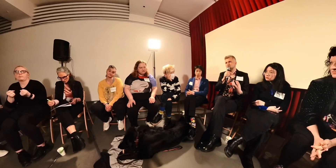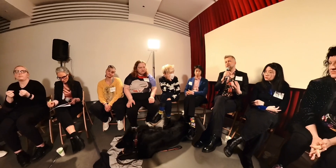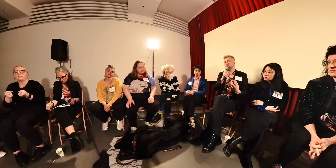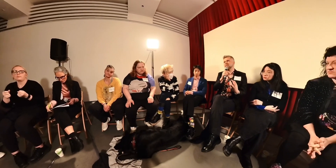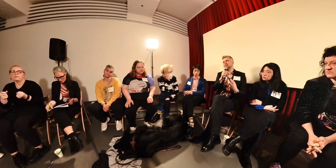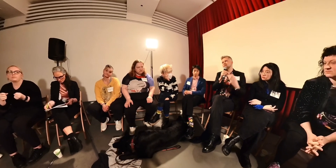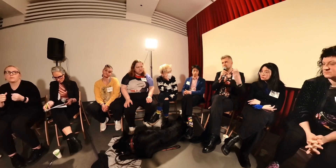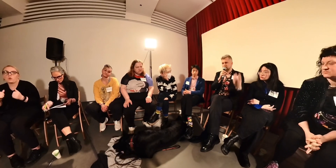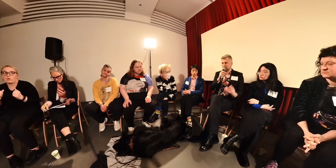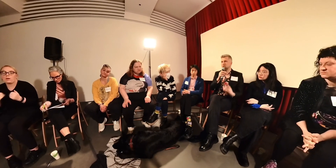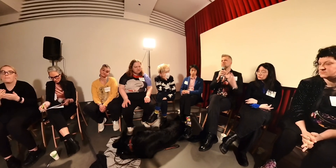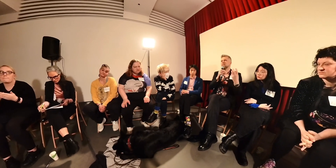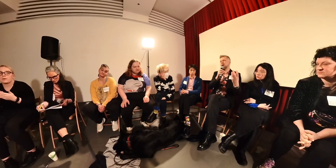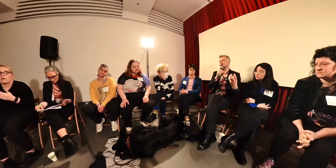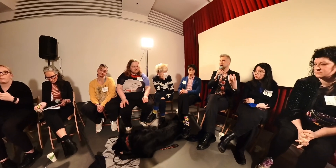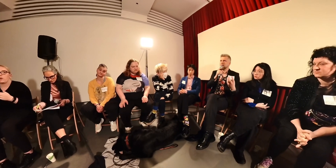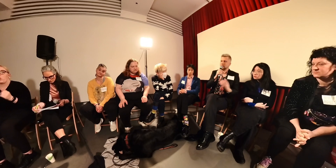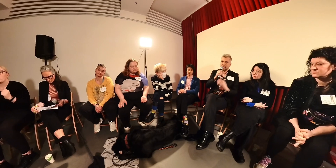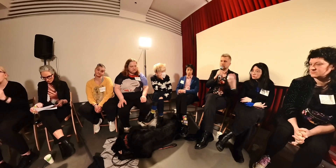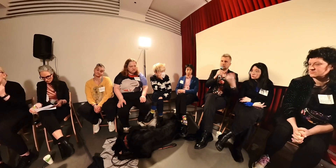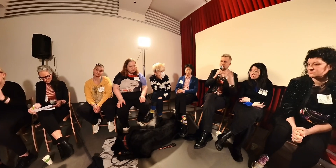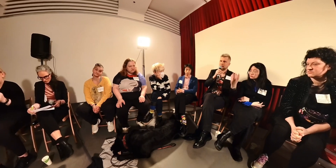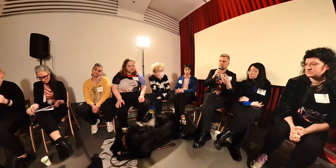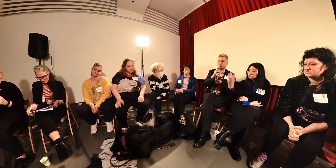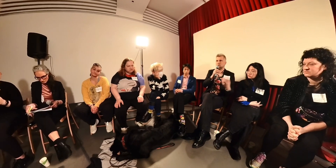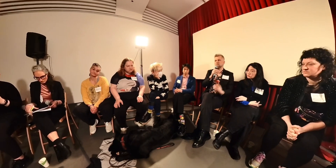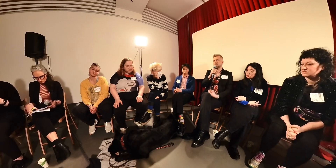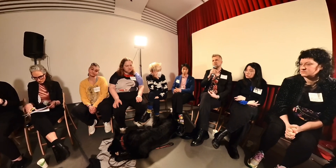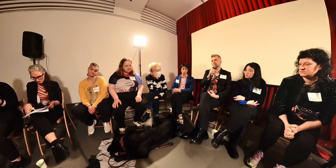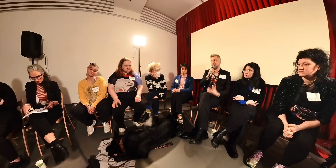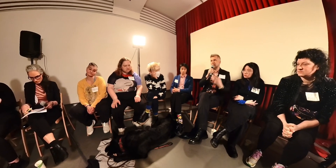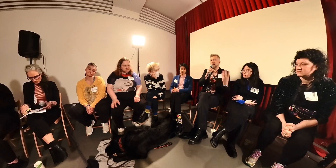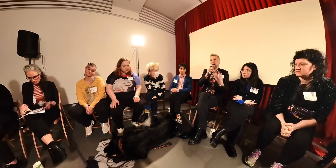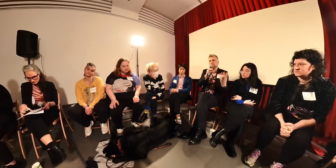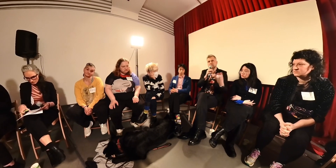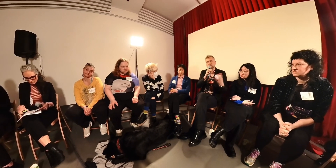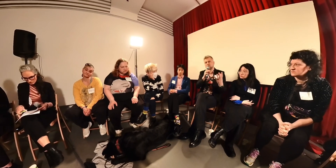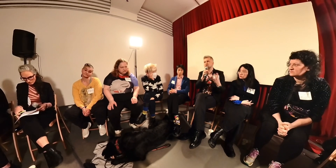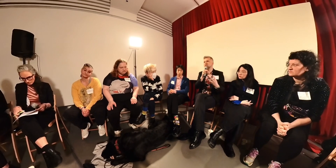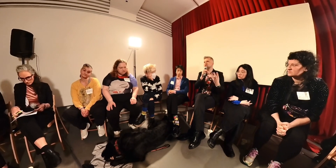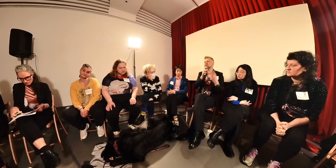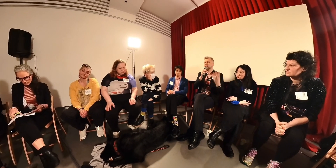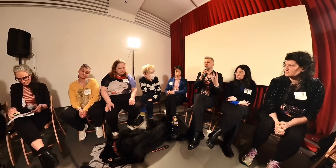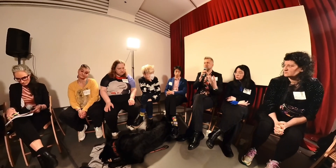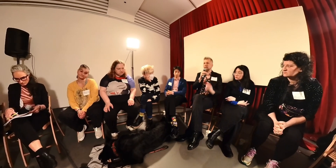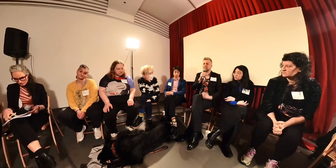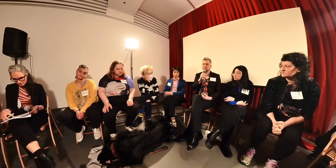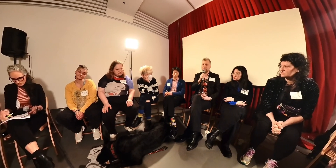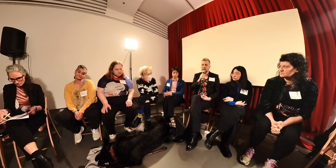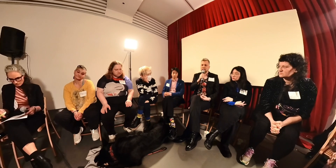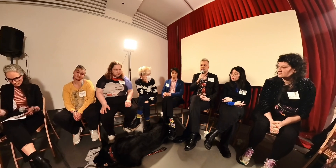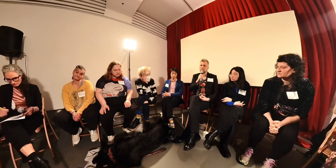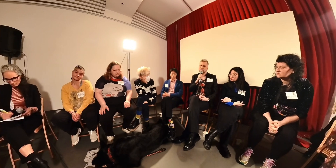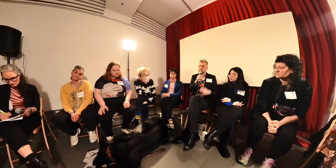té svojí zkušenosti jinakosti a jiné nějakého jako nějaké jiné životní zkušenosti, než je ten